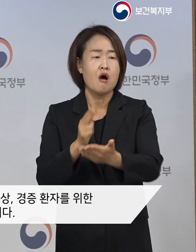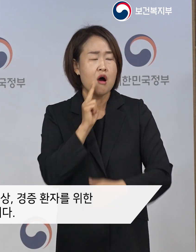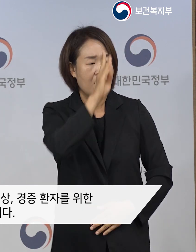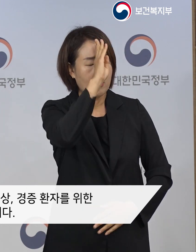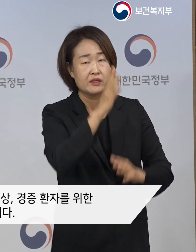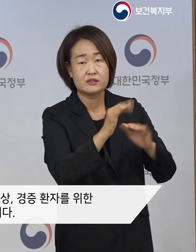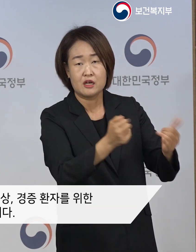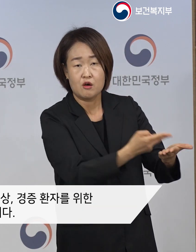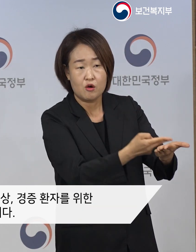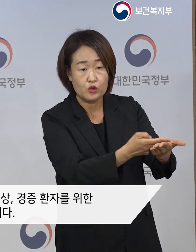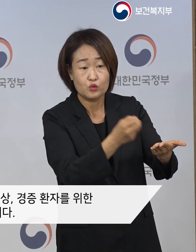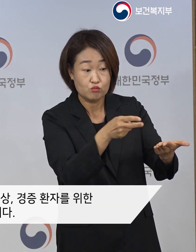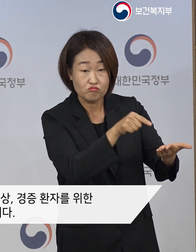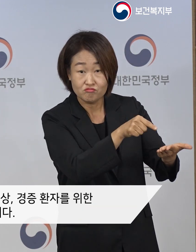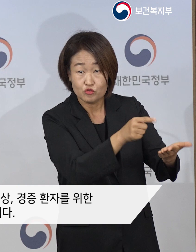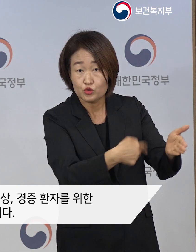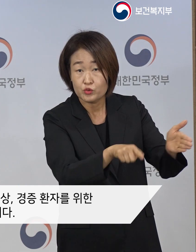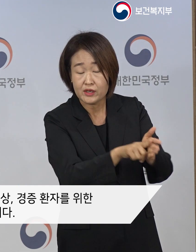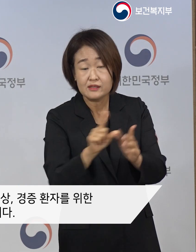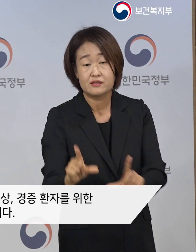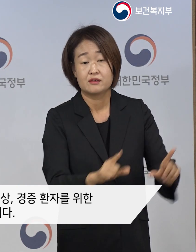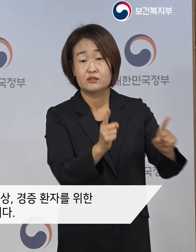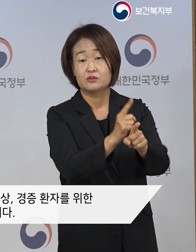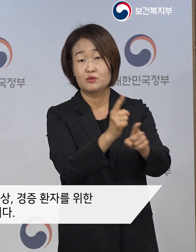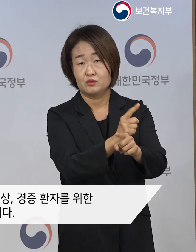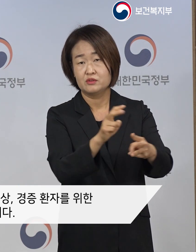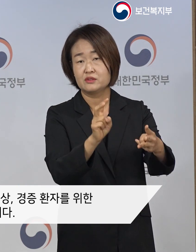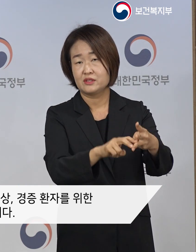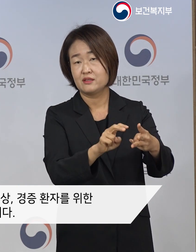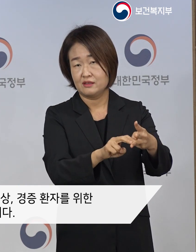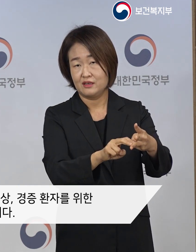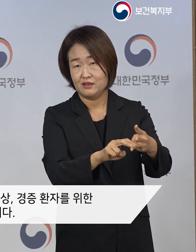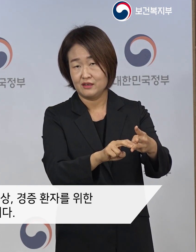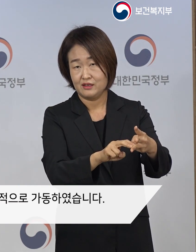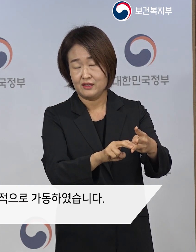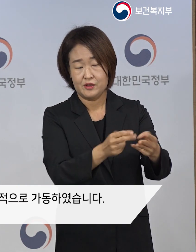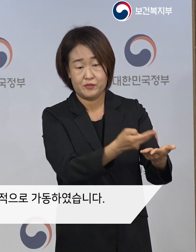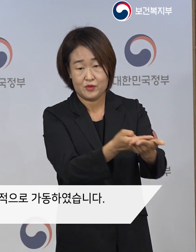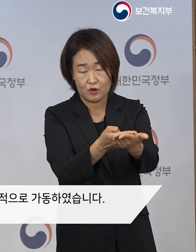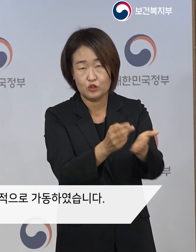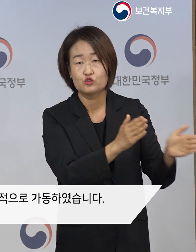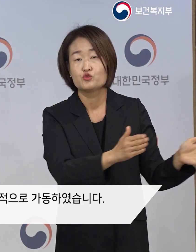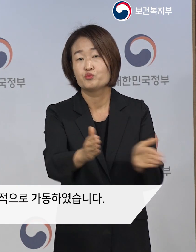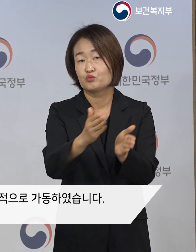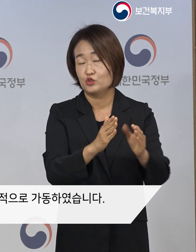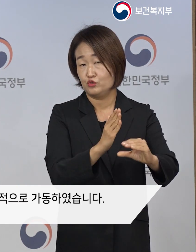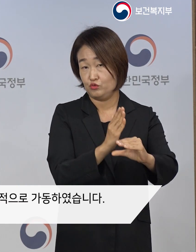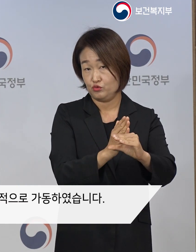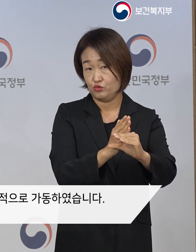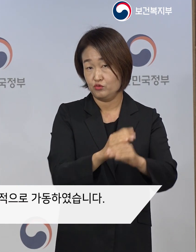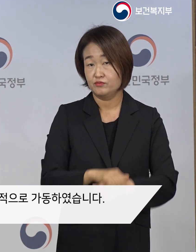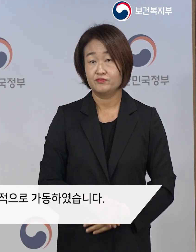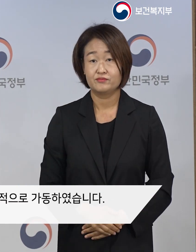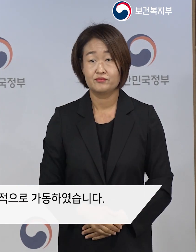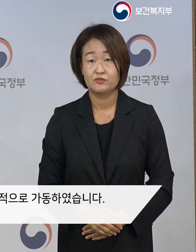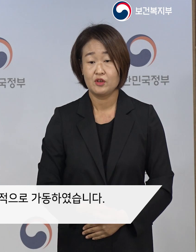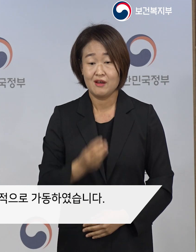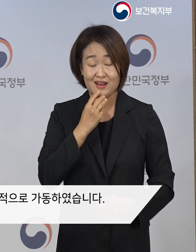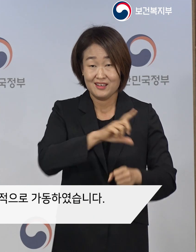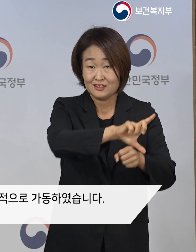위한 생활치료센터를 신속하게 확충하고 있습니다. 먼저 어제부터